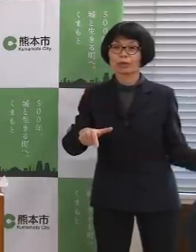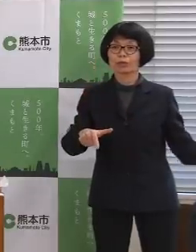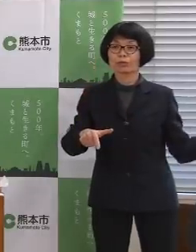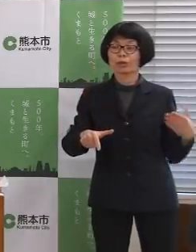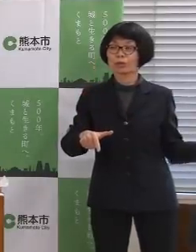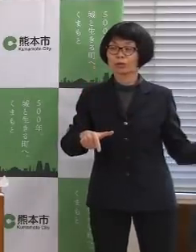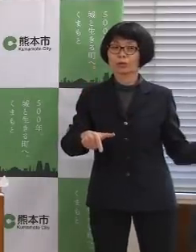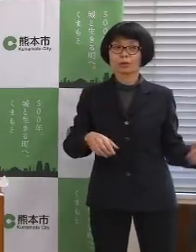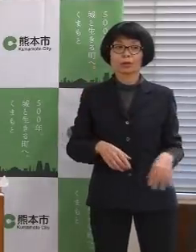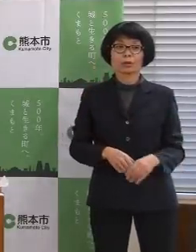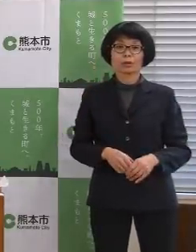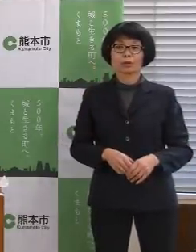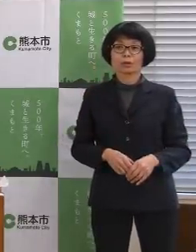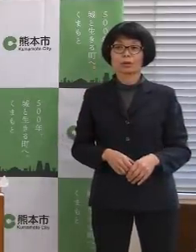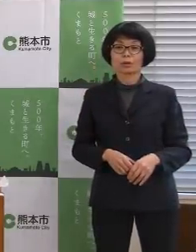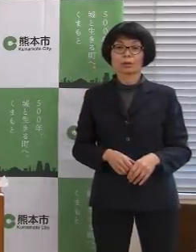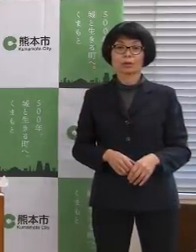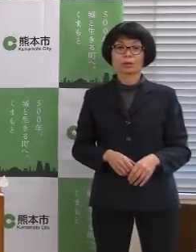月の2日、ん、4日、